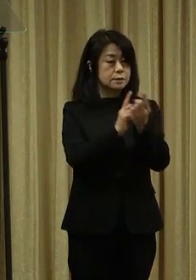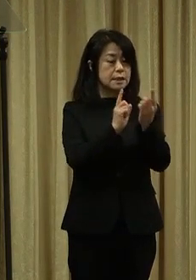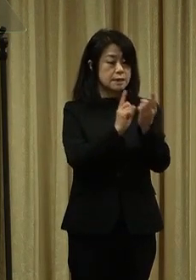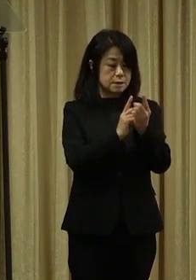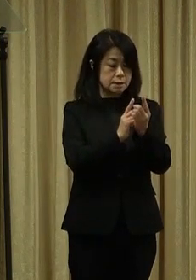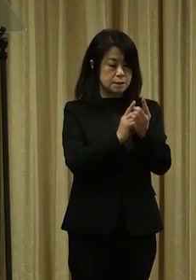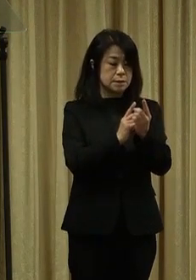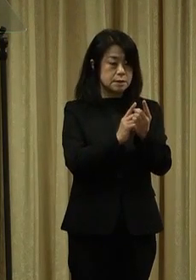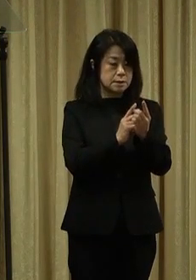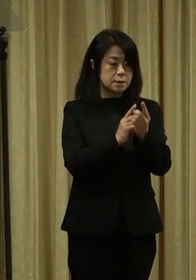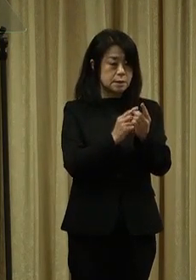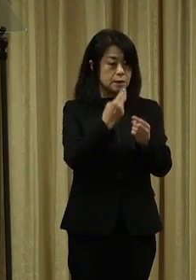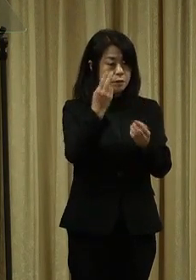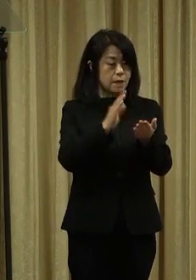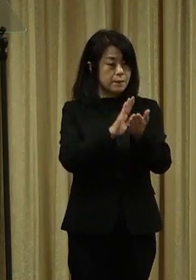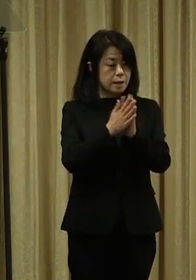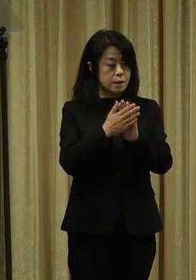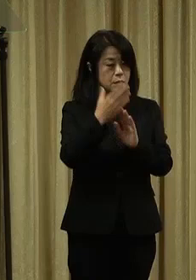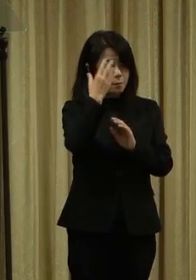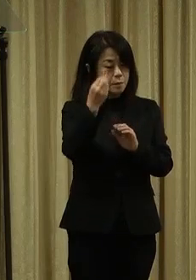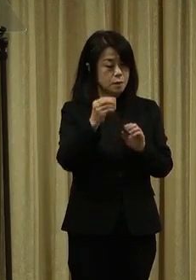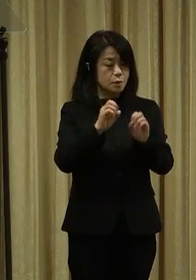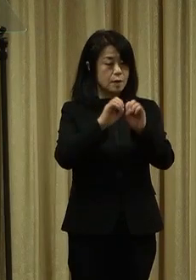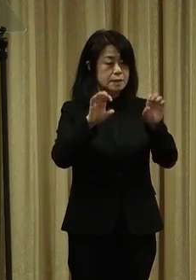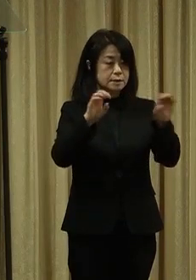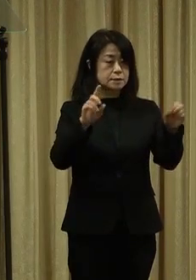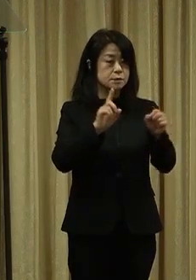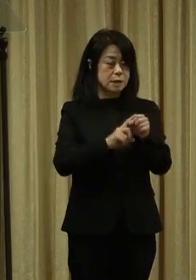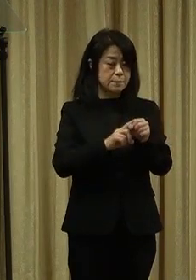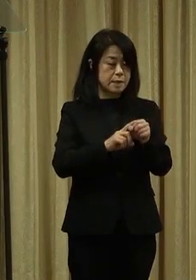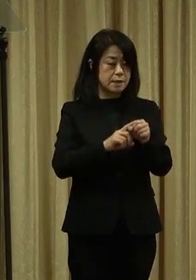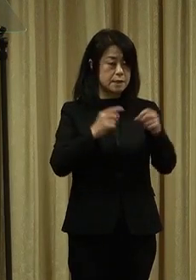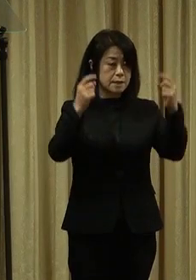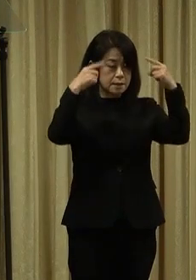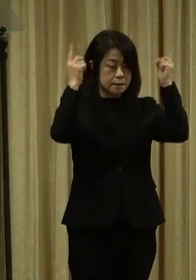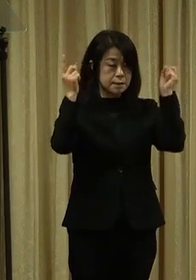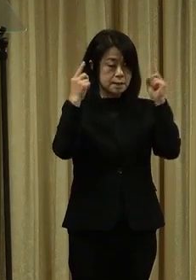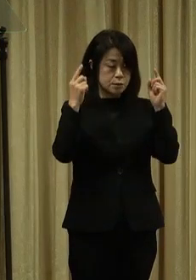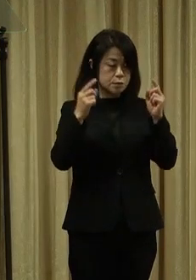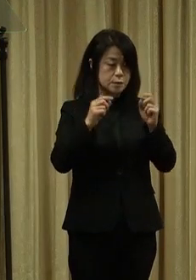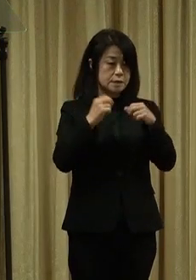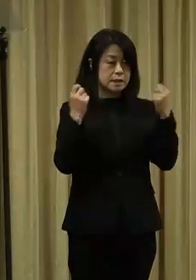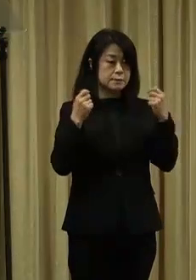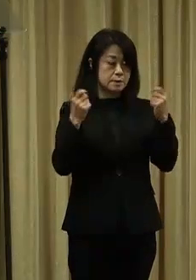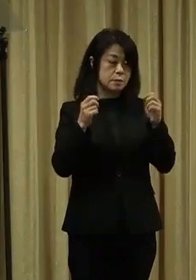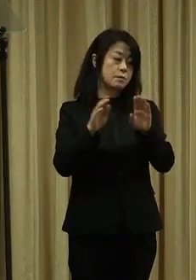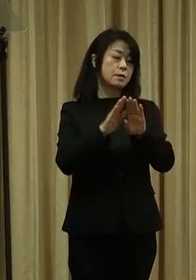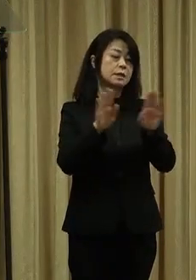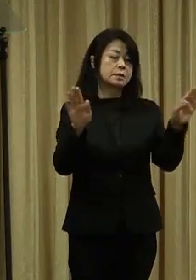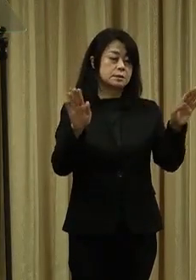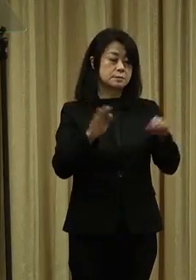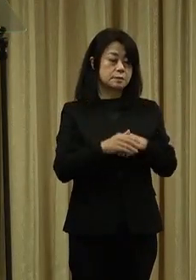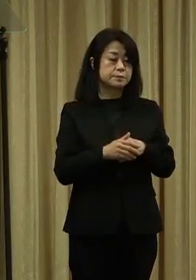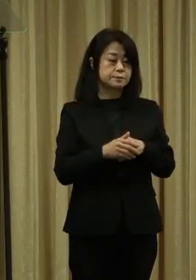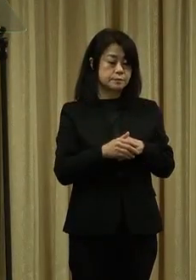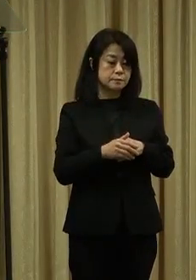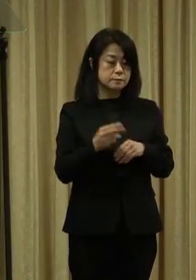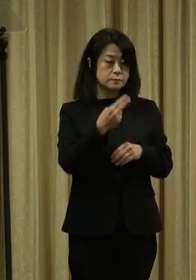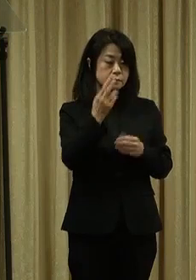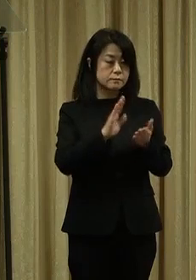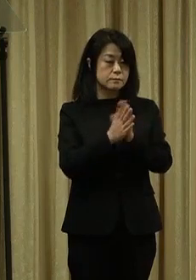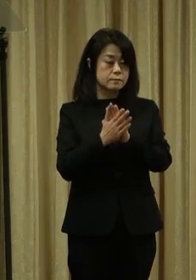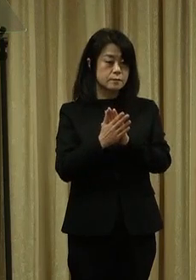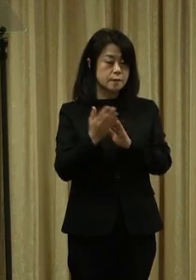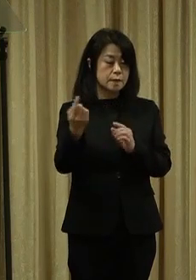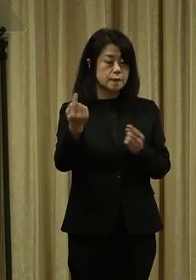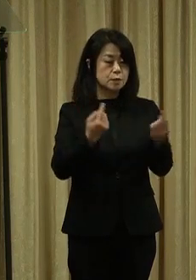の魅力を発信するため、ディズニーアニメーションイベントの県内開催を支援します。このほか、本県への移